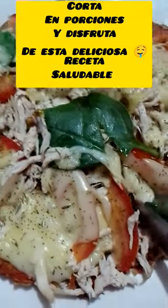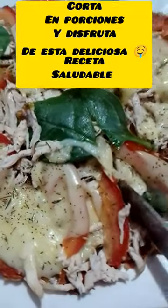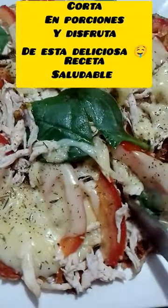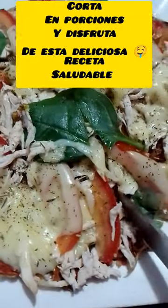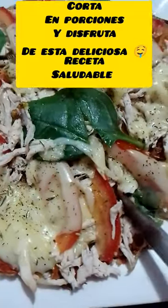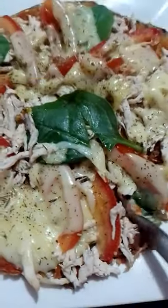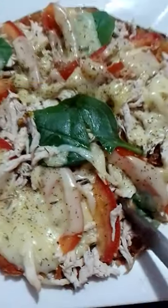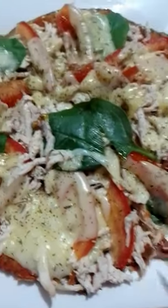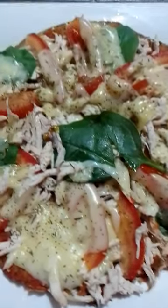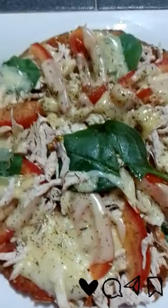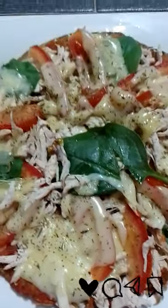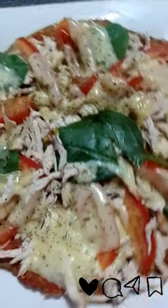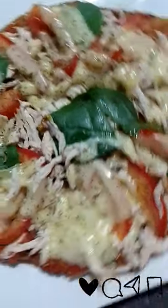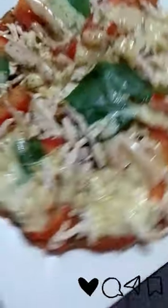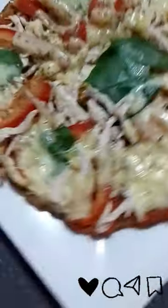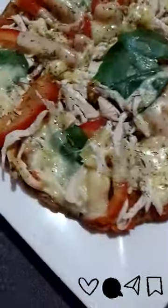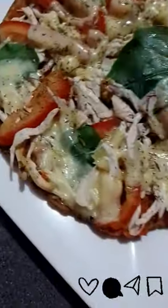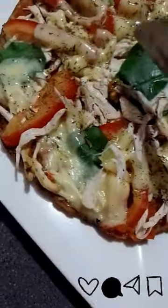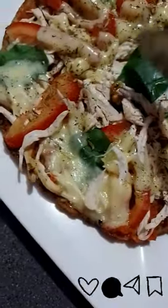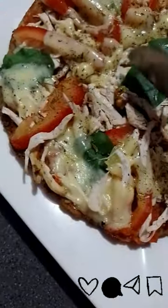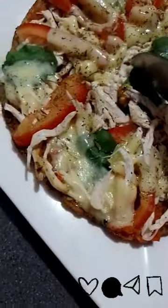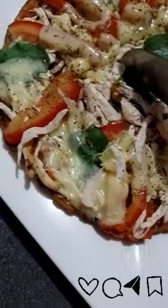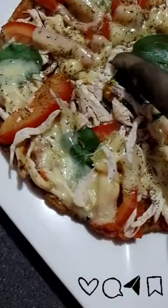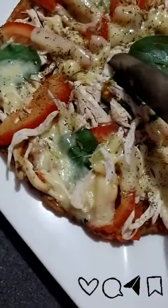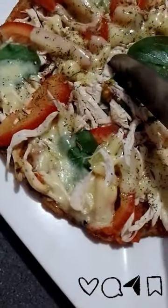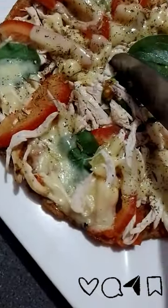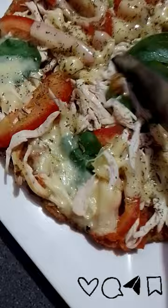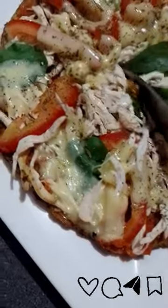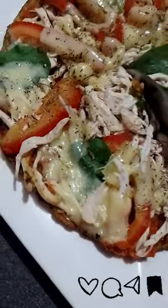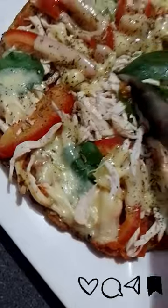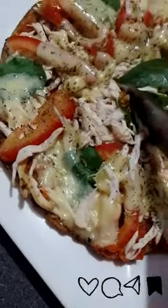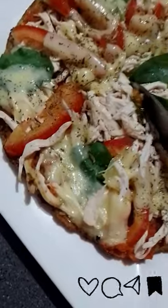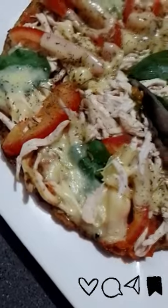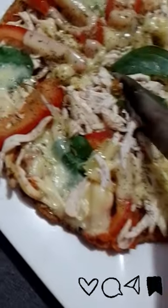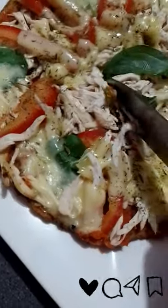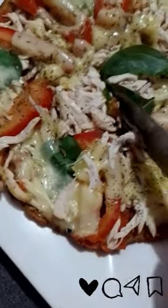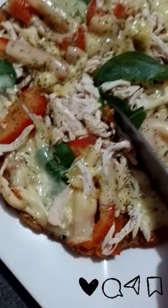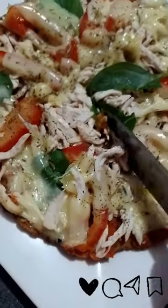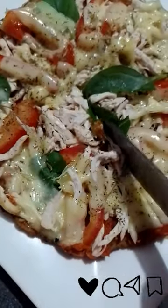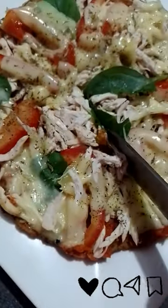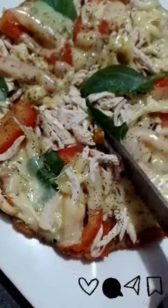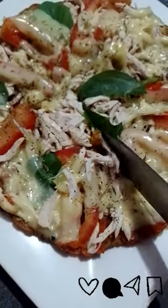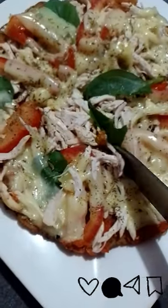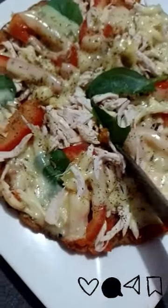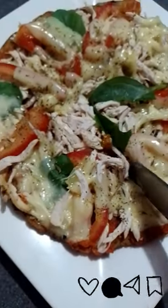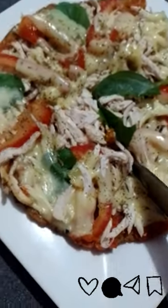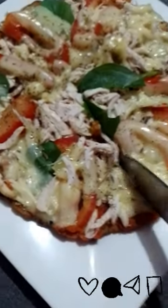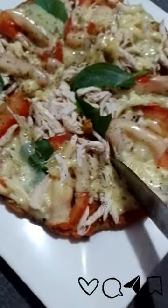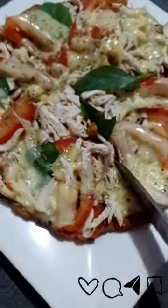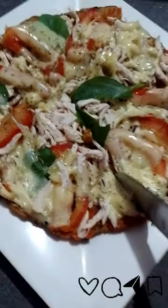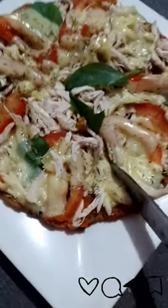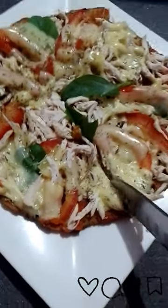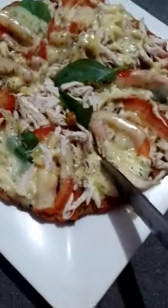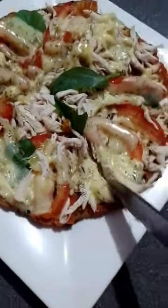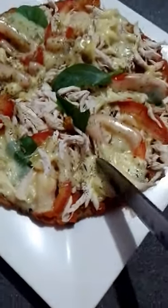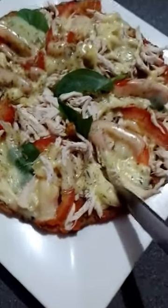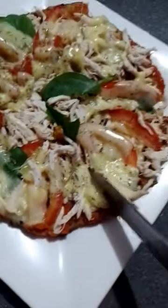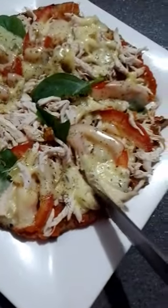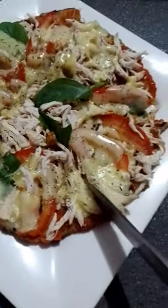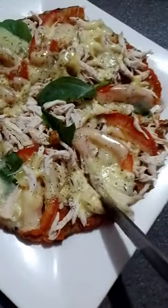ustedes, compártanla. Compártanla con sus seres queridos, sus amigos, y enséñenles a comer saludable. Aquí yo